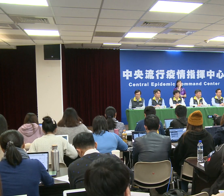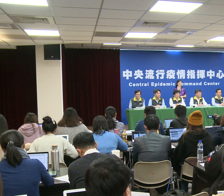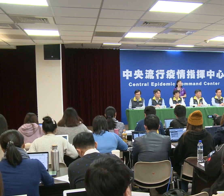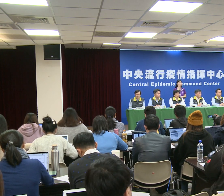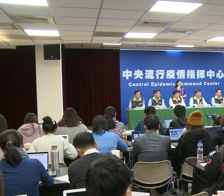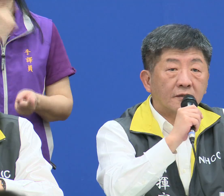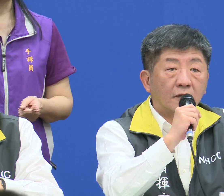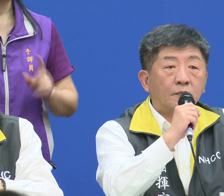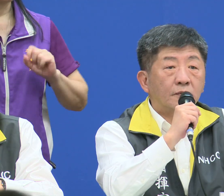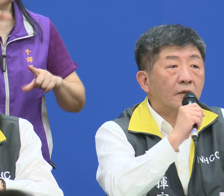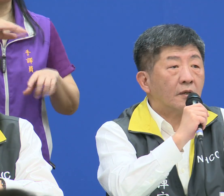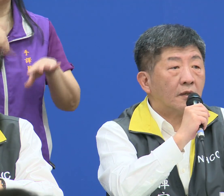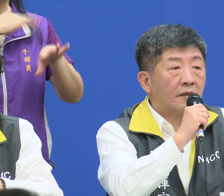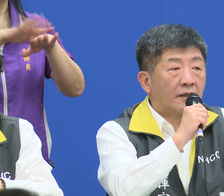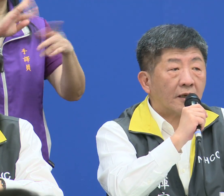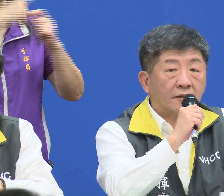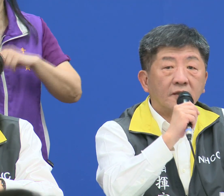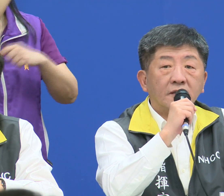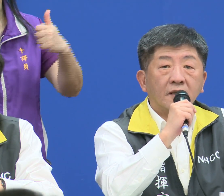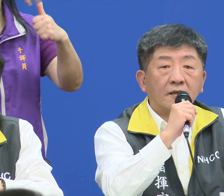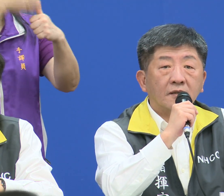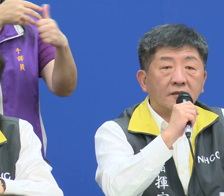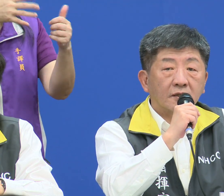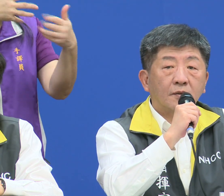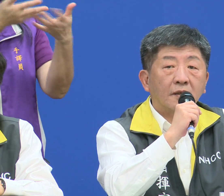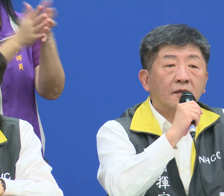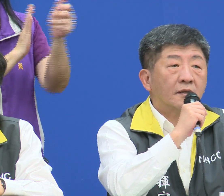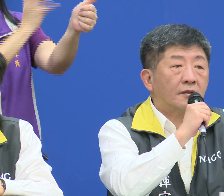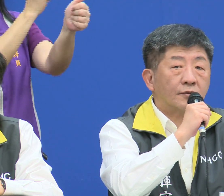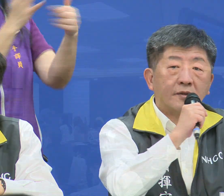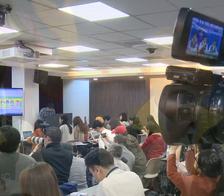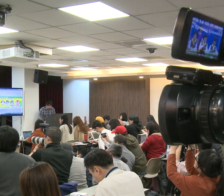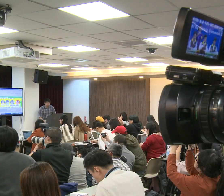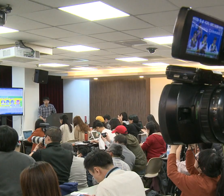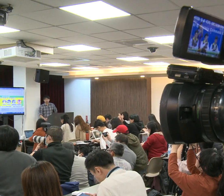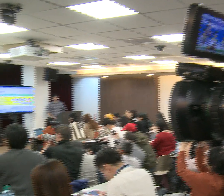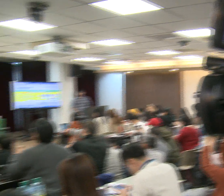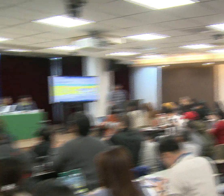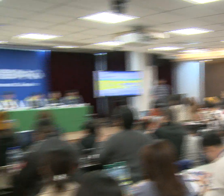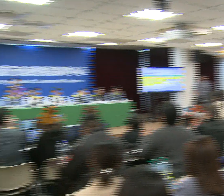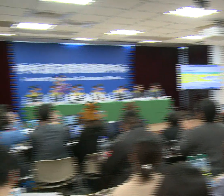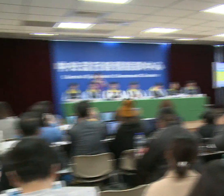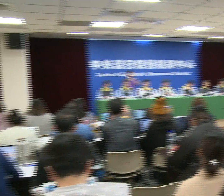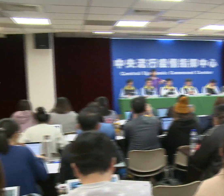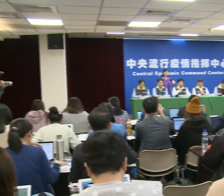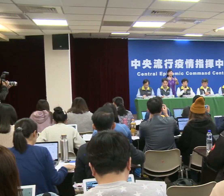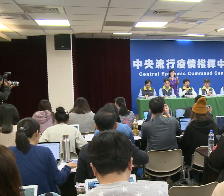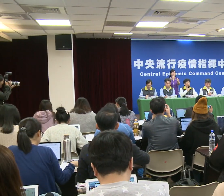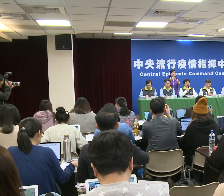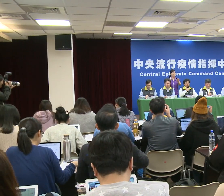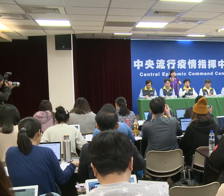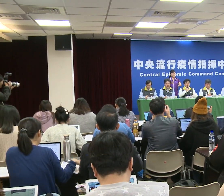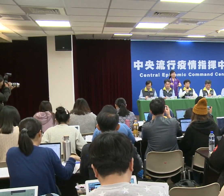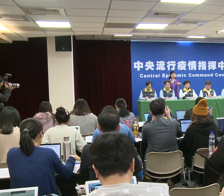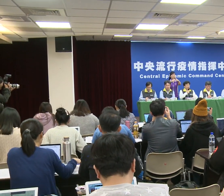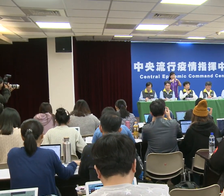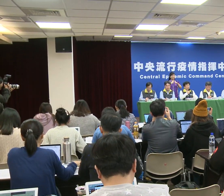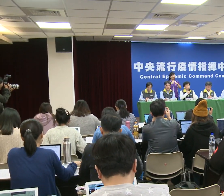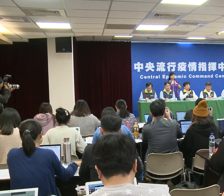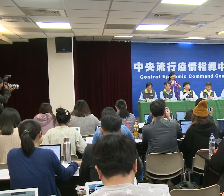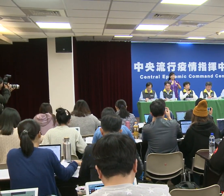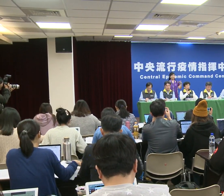来人的想法，照着中央相关的指示是利人利己。新唐人亚太电视池千里、黄燕玲，台湾台北报道。